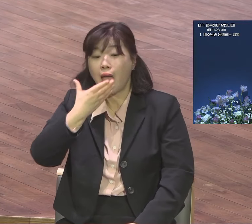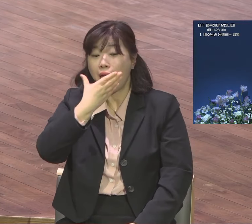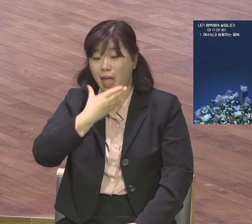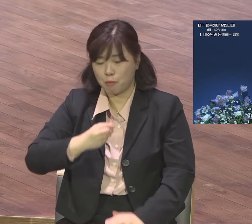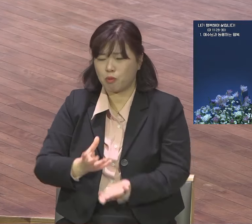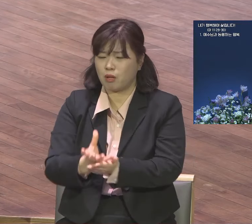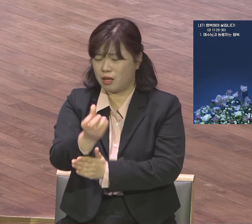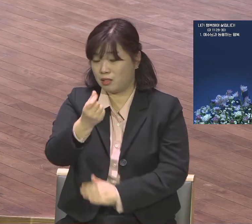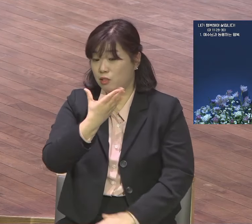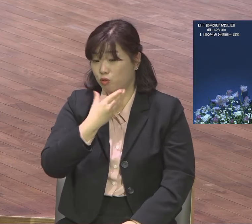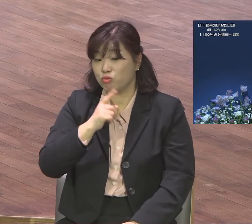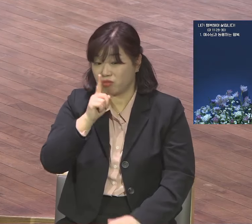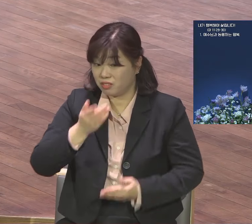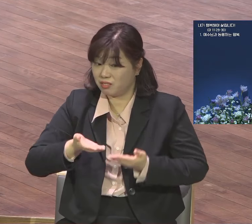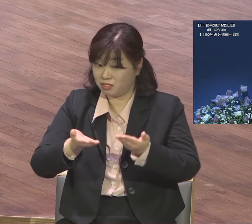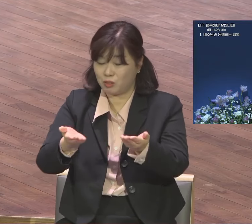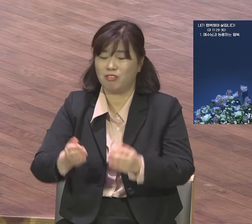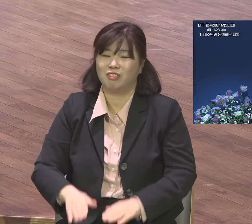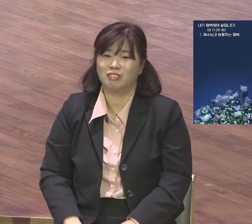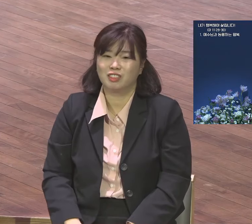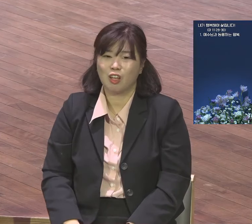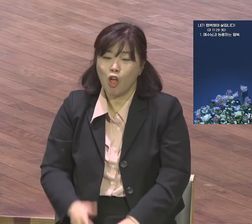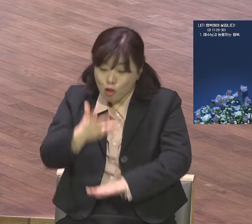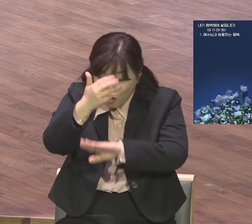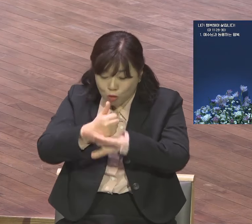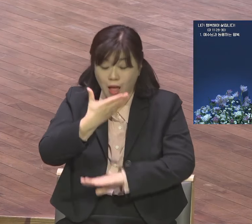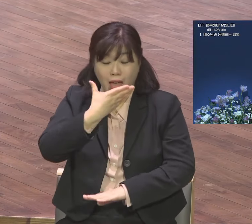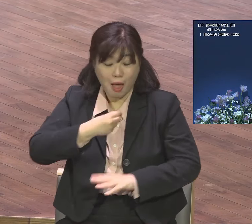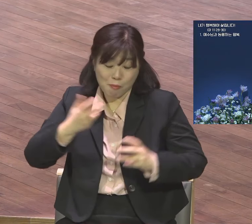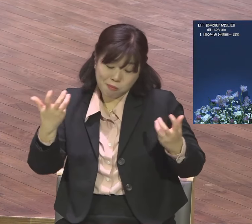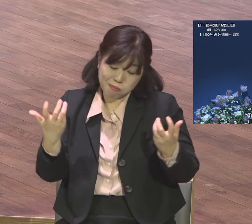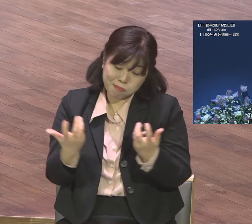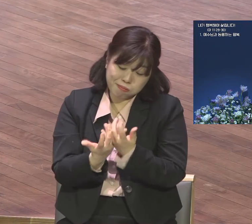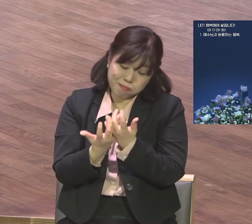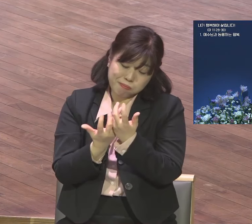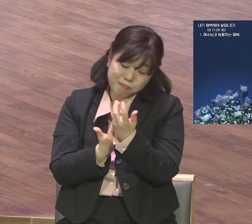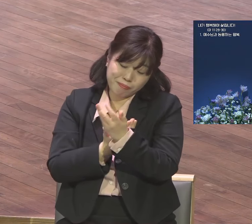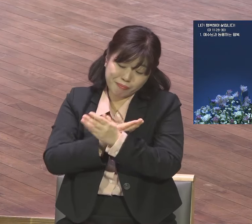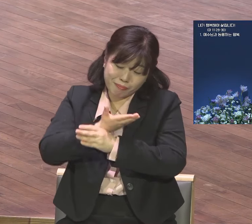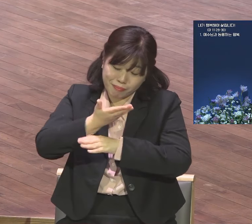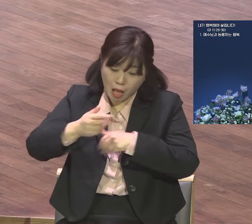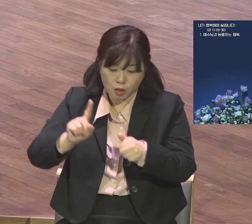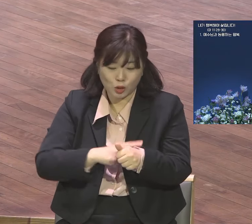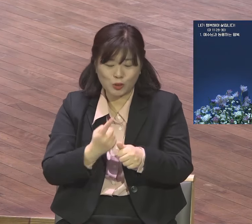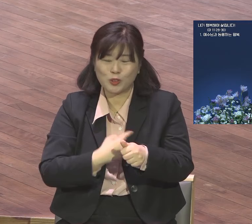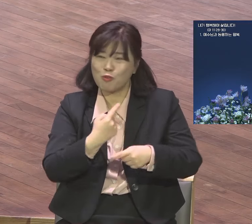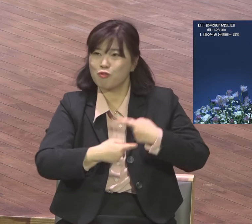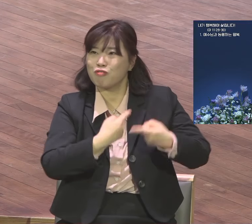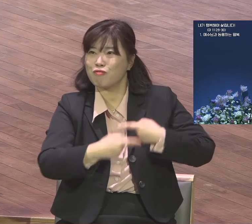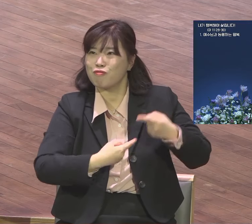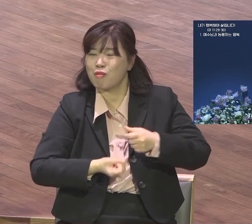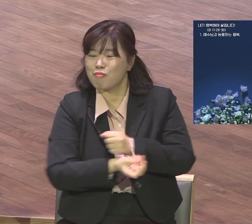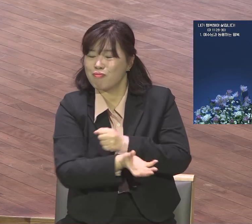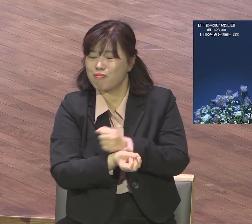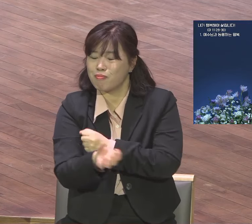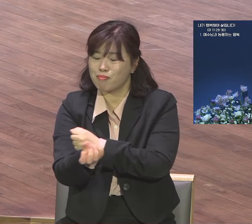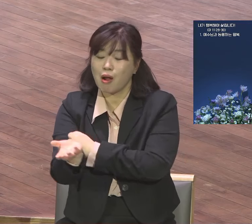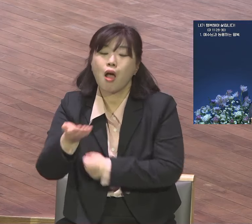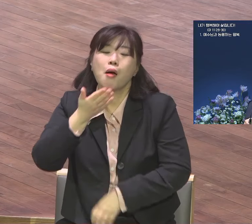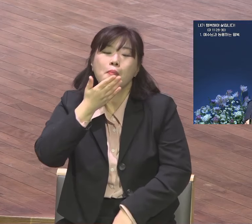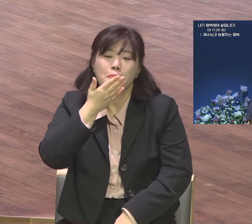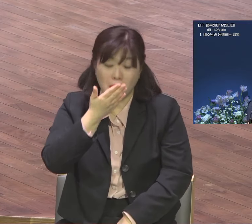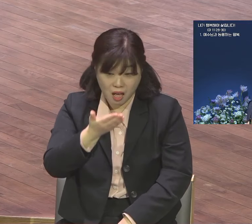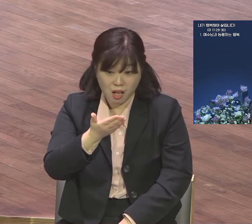바랍니다. 그래서 그 행복이 흘러가서 다른 영혼을 살리는 자리로까지 나아가게 되기를 주님의 이름으로